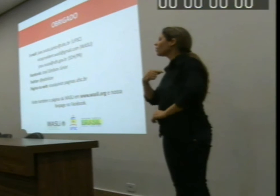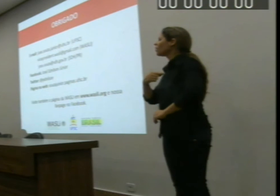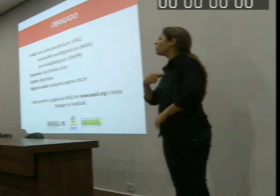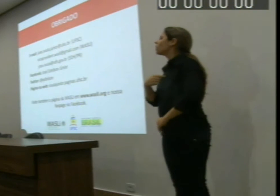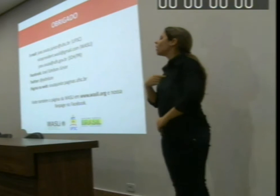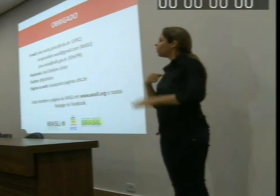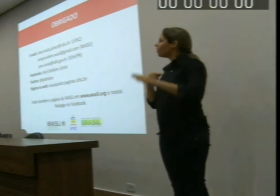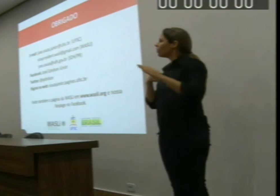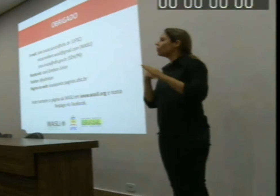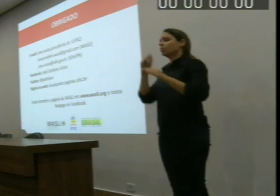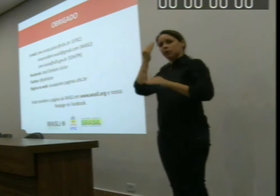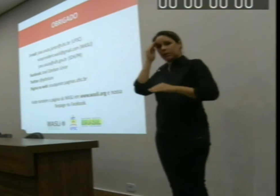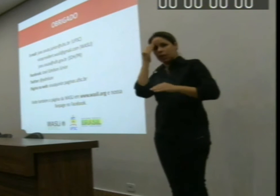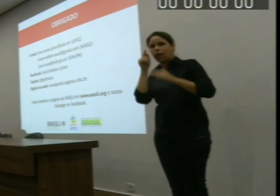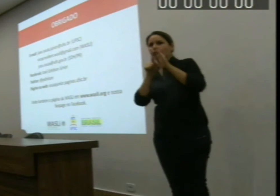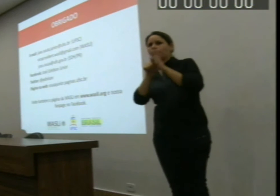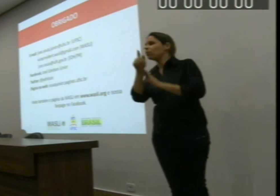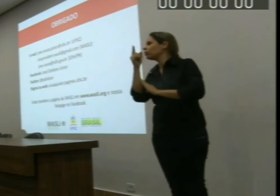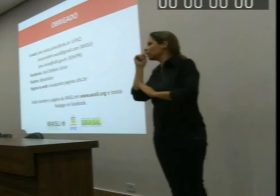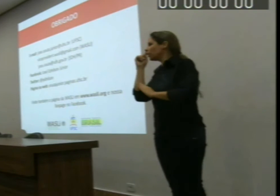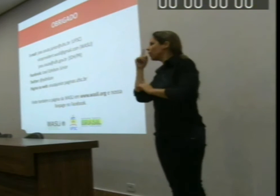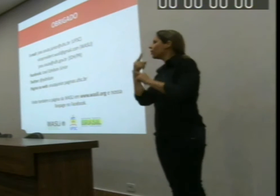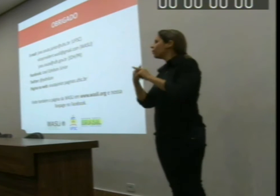especificidades porque